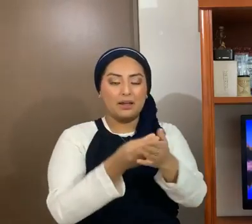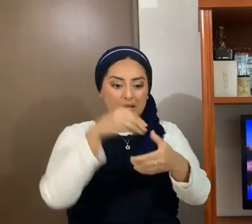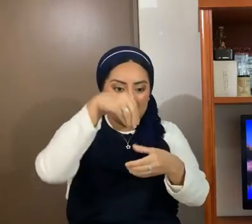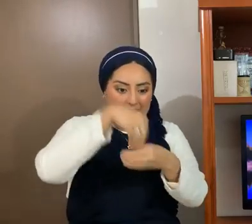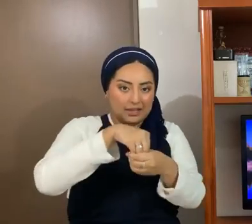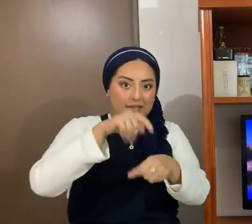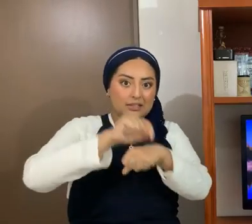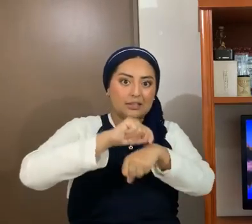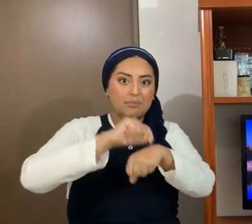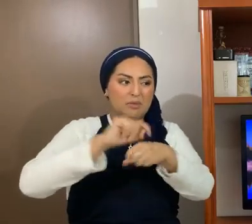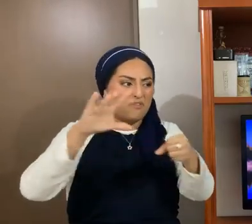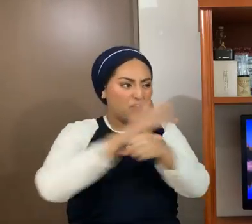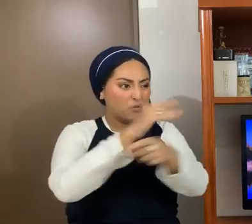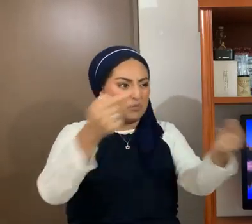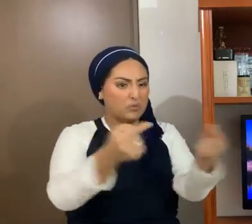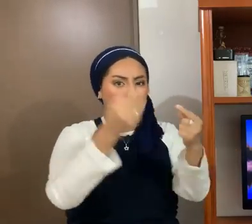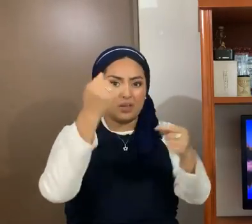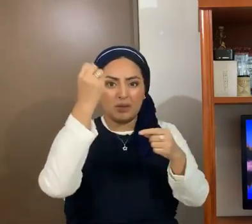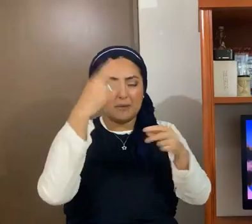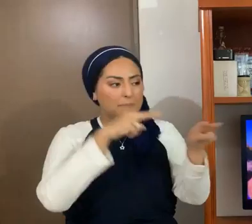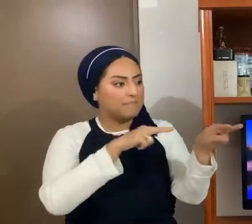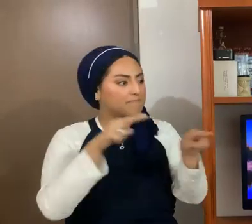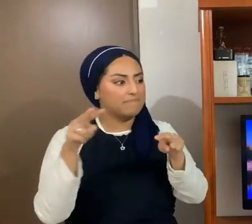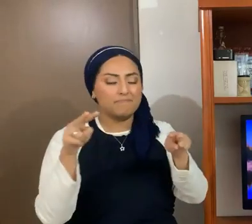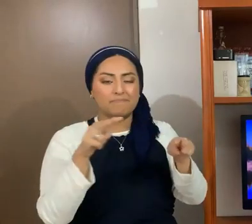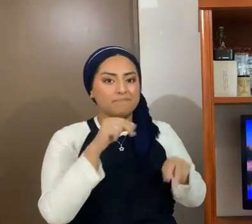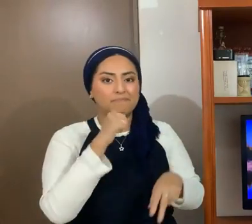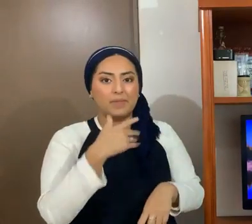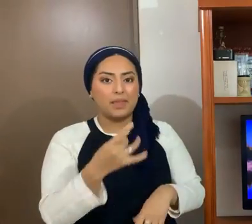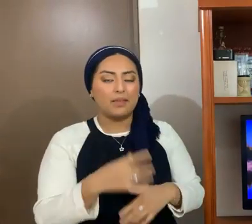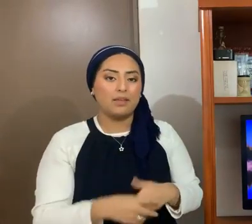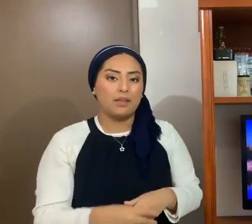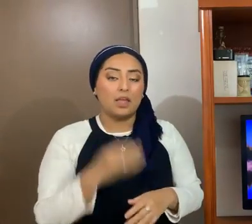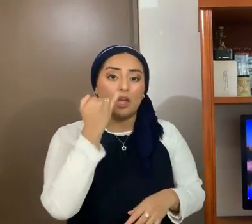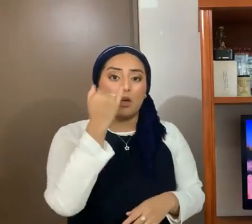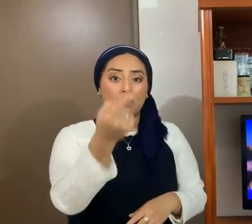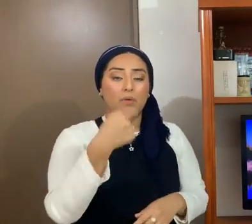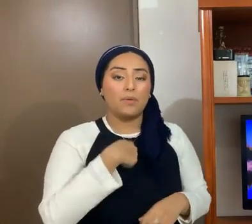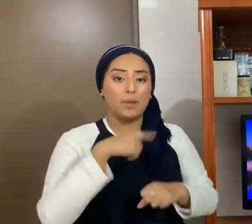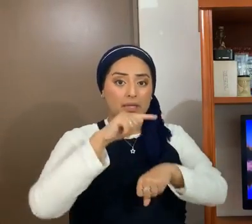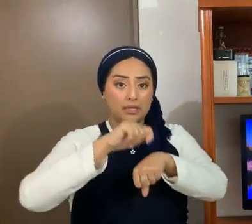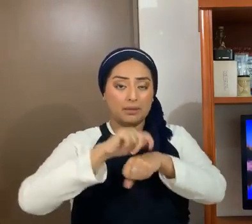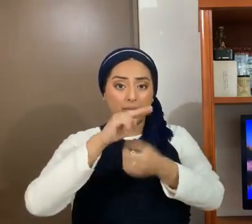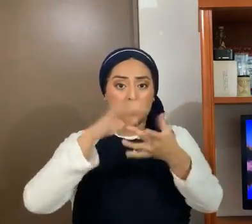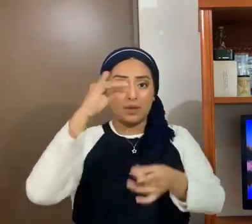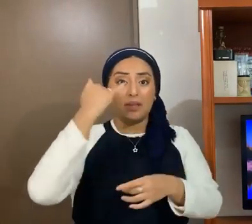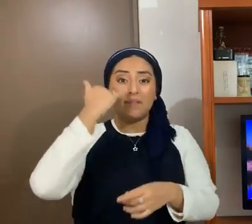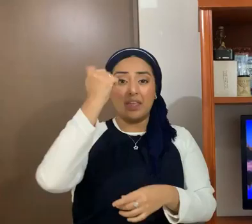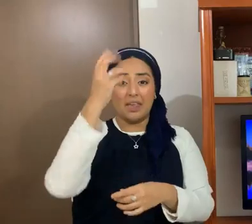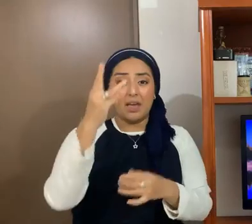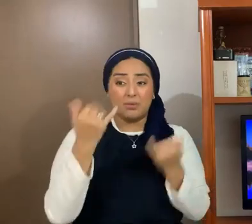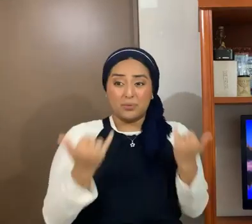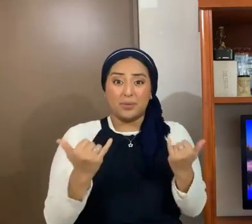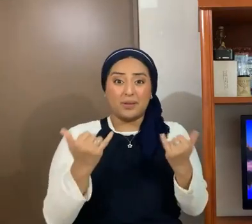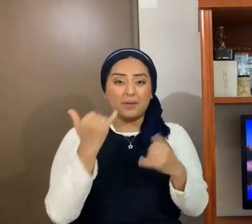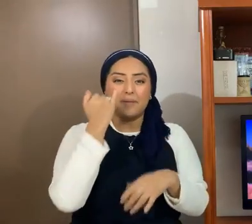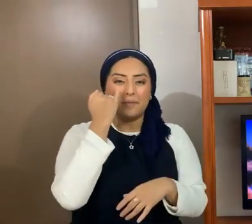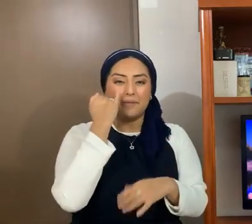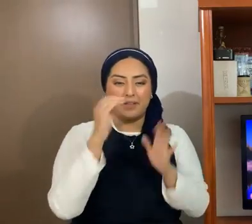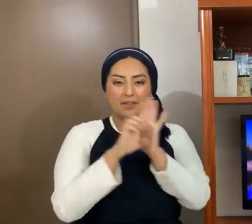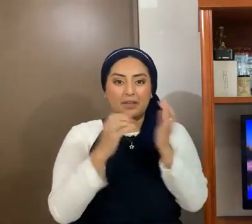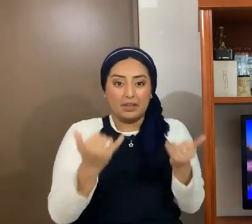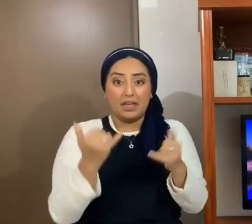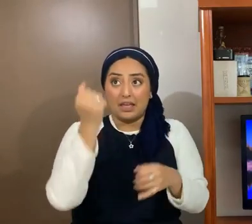un templo lleno de pecado. Si nosotros somos templo del Ruach HaKodesh, si Yahshua nos visitara hoy en Shabbat